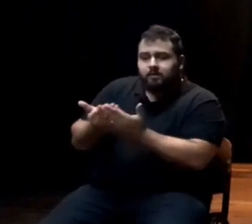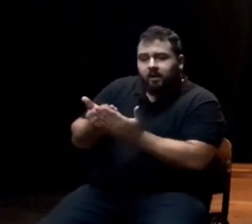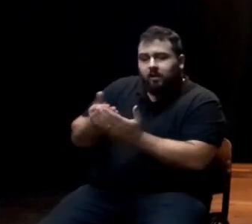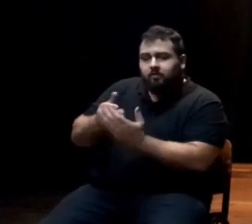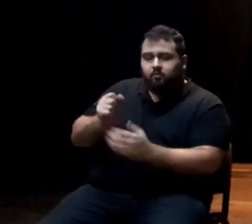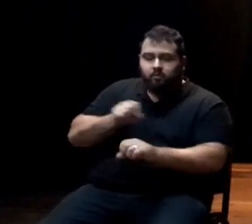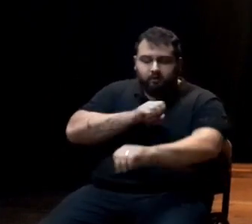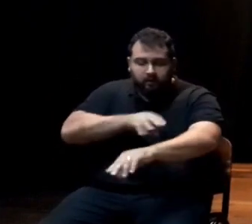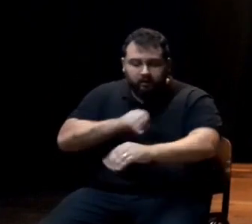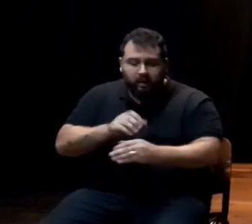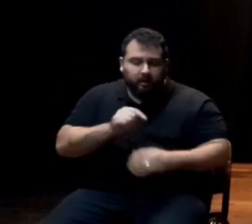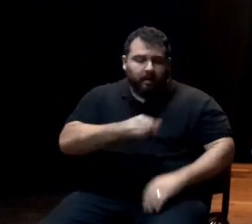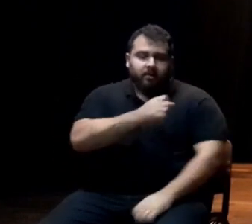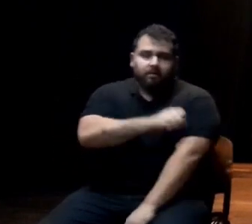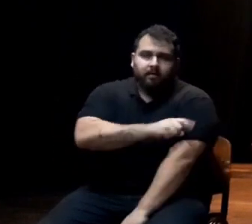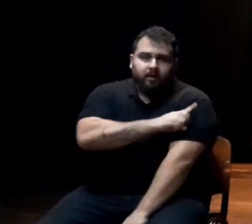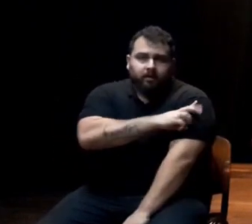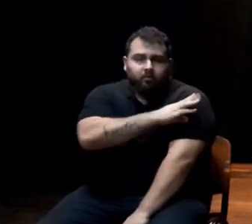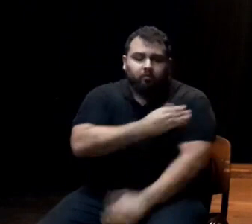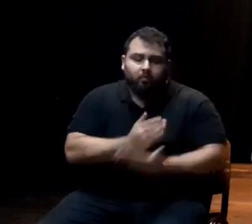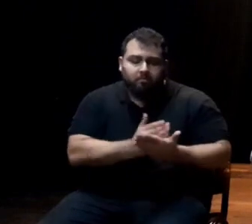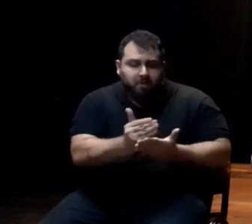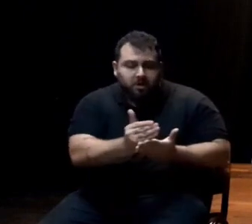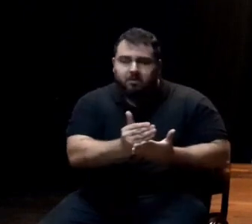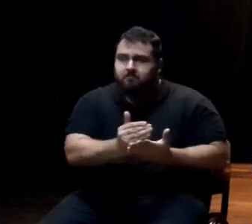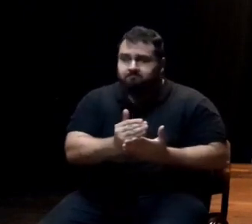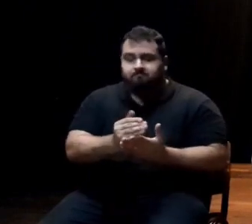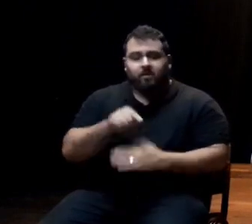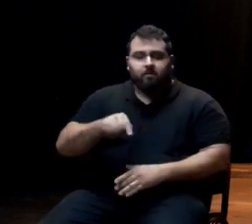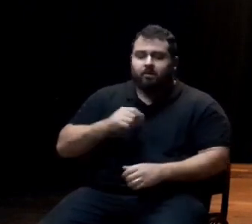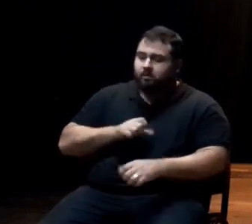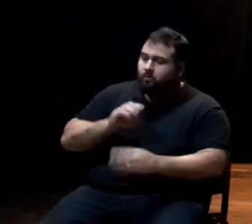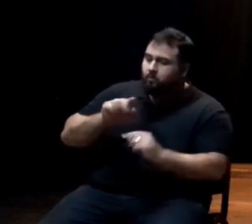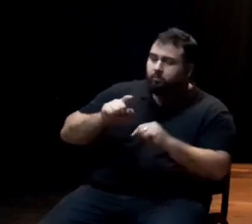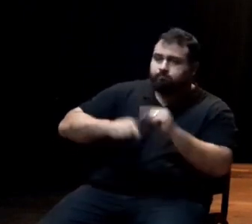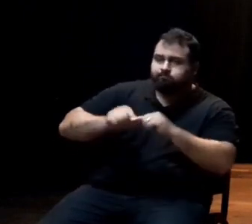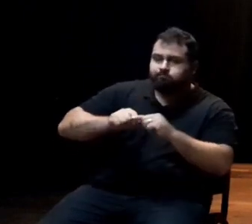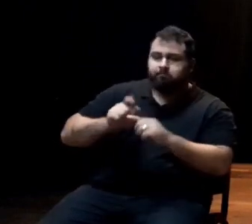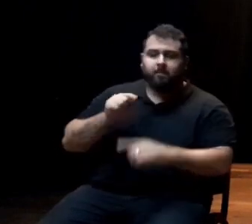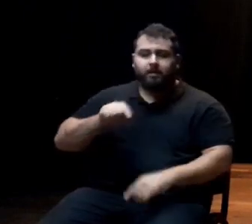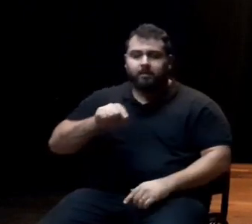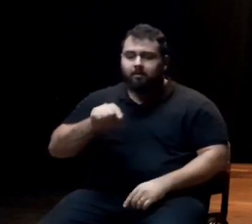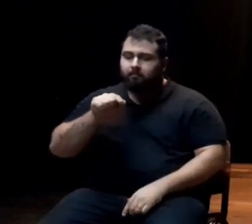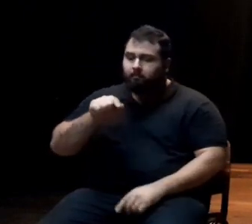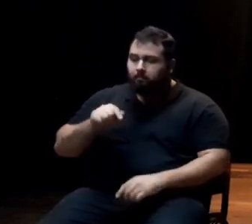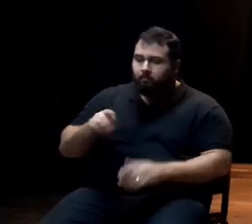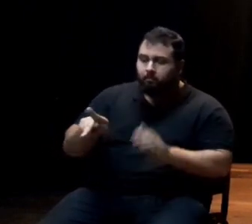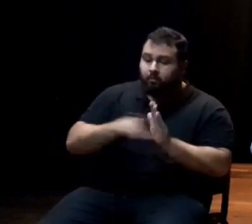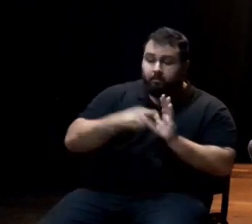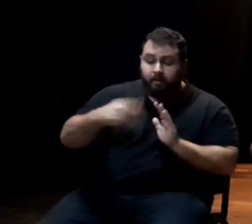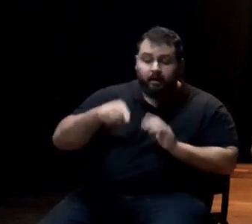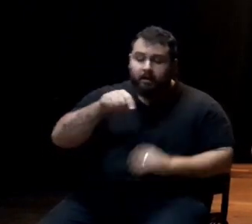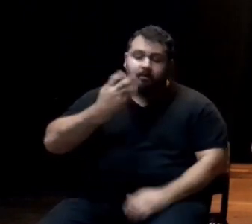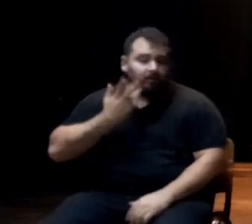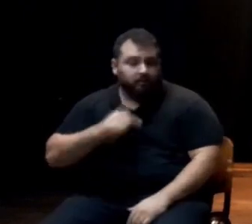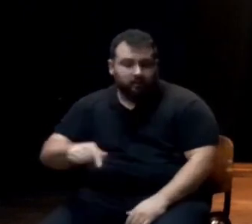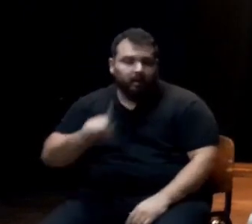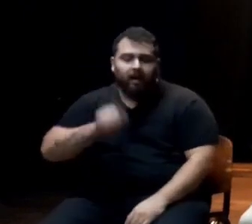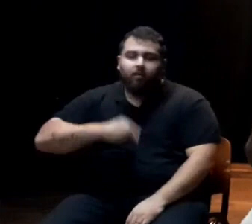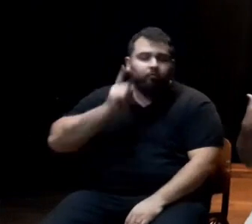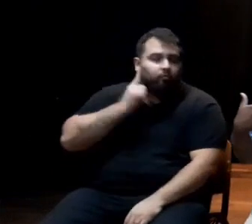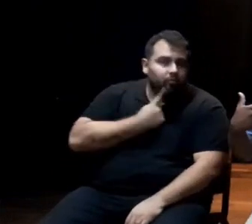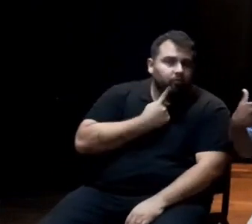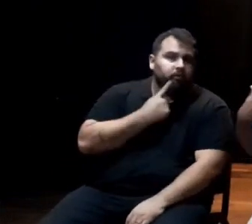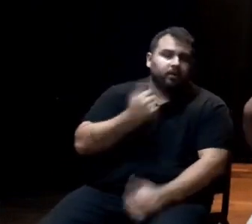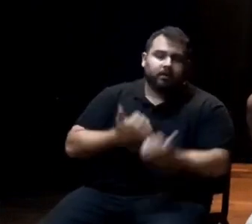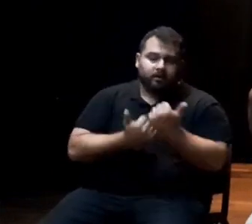séries iniciais, para fazer a adaptação do conteúdo para aquela criança. Esse assistente, geralmente, é uma pessoa surda. Por quê? A pessoa surda,